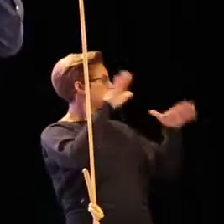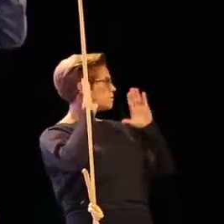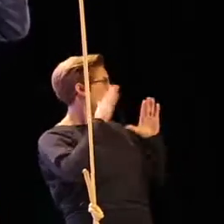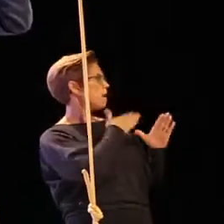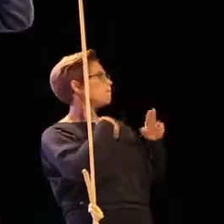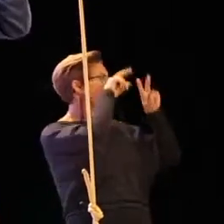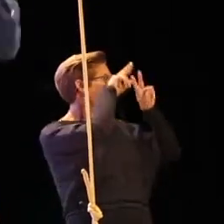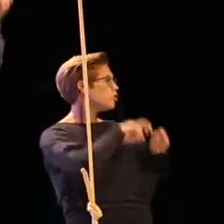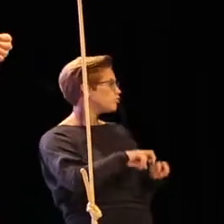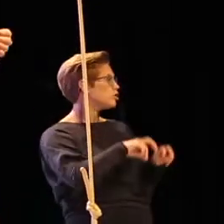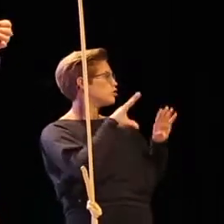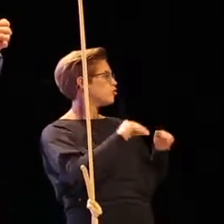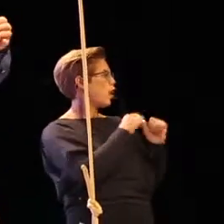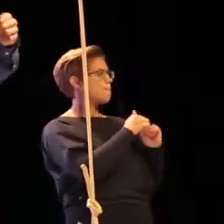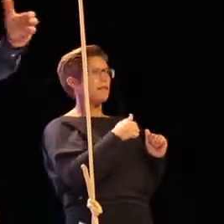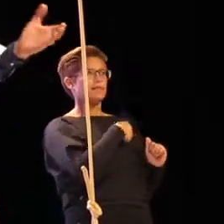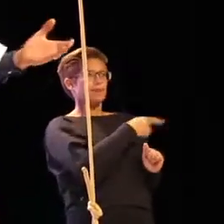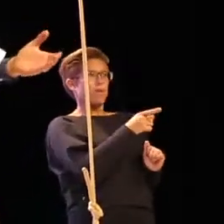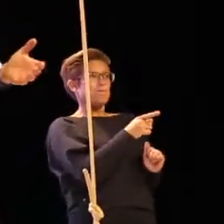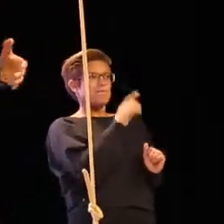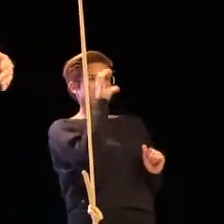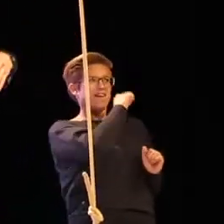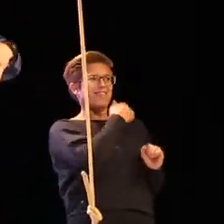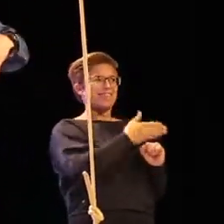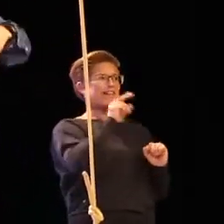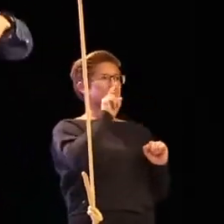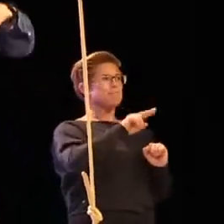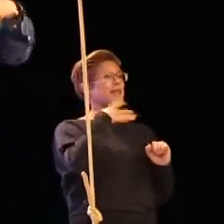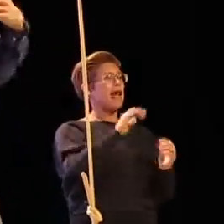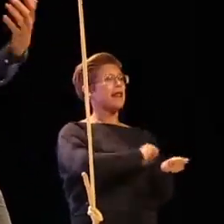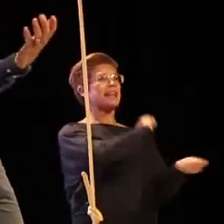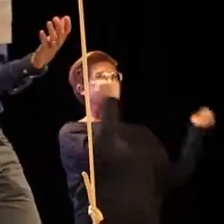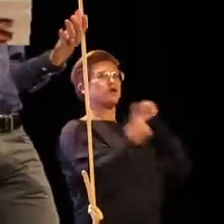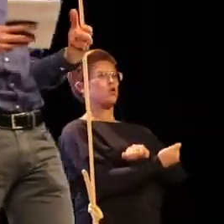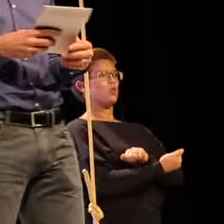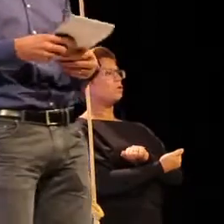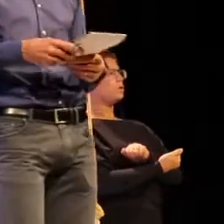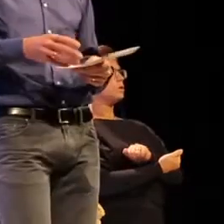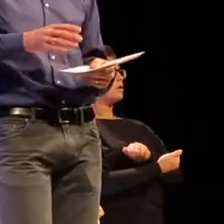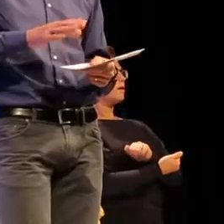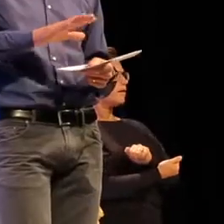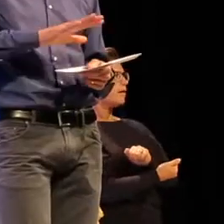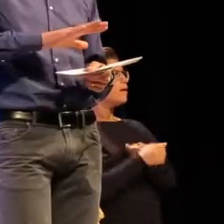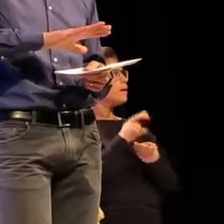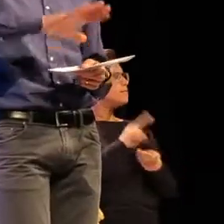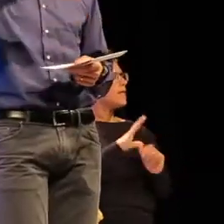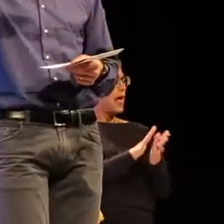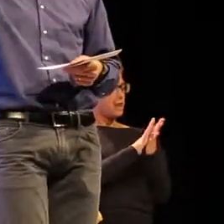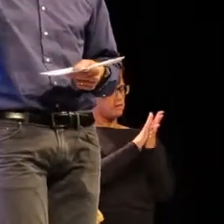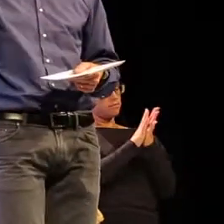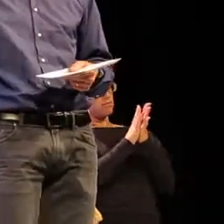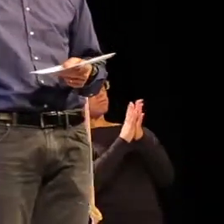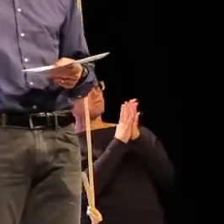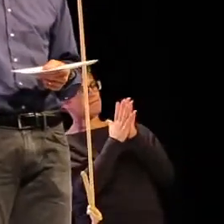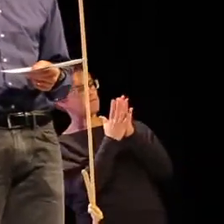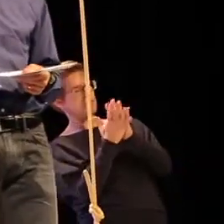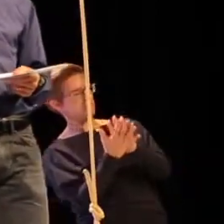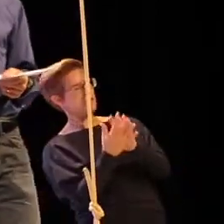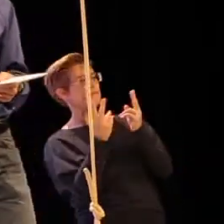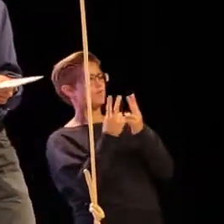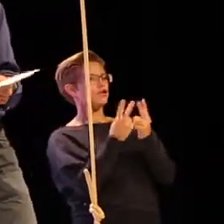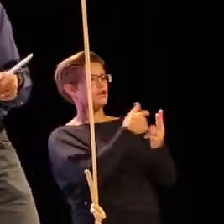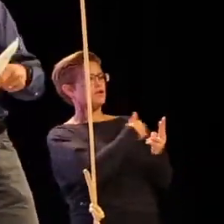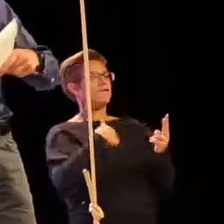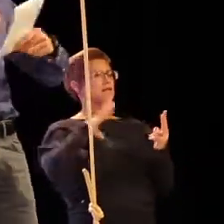att det är en revolution. Det är en transformation som går i en takt som innebär att det handlar om ett helt nytt projekt